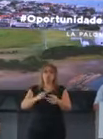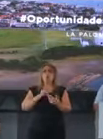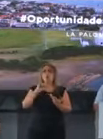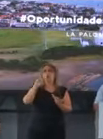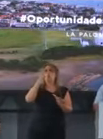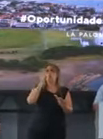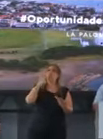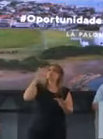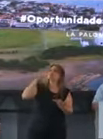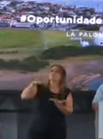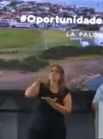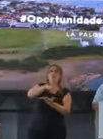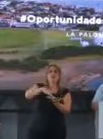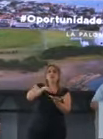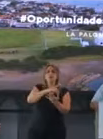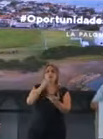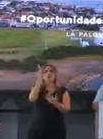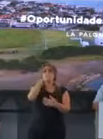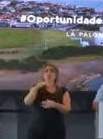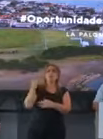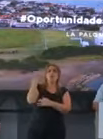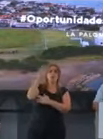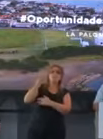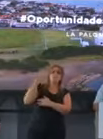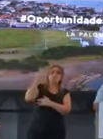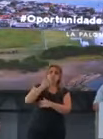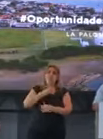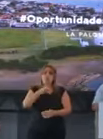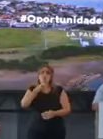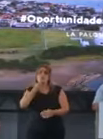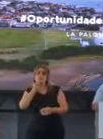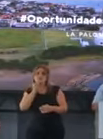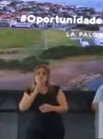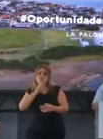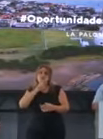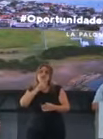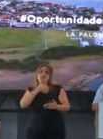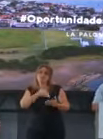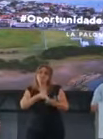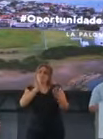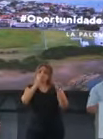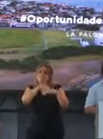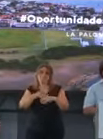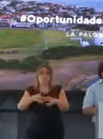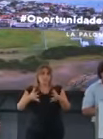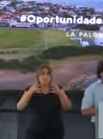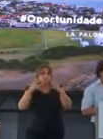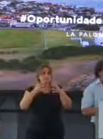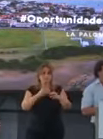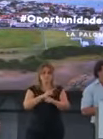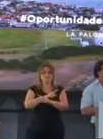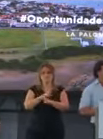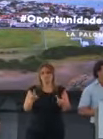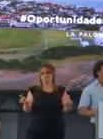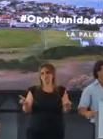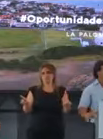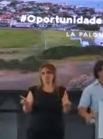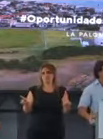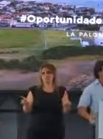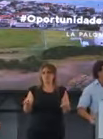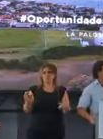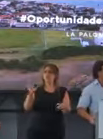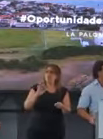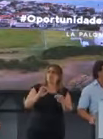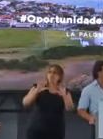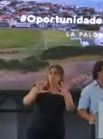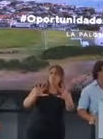las ambulancias. Se terminó el Uruguay donde entra la policía. Se terminó el Uruguay donde 10,